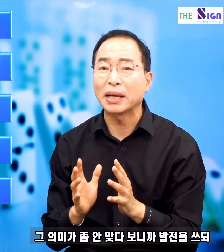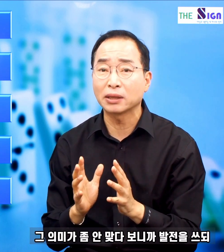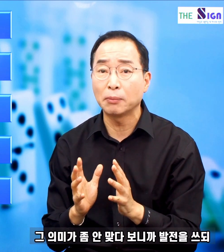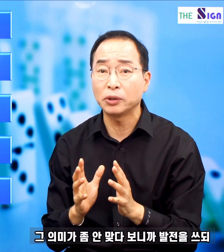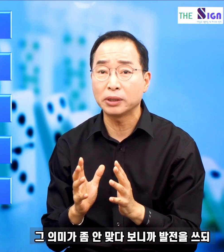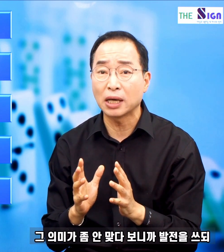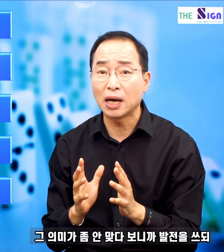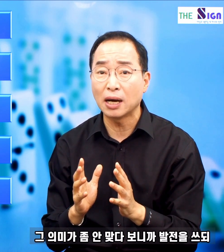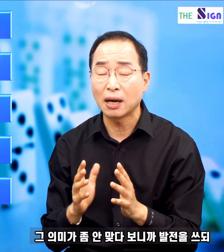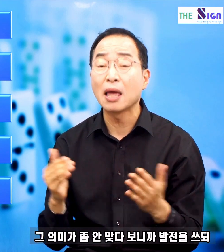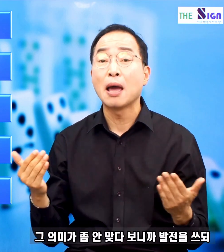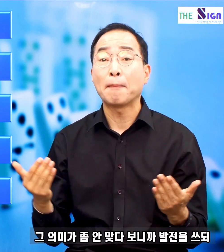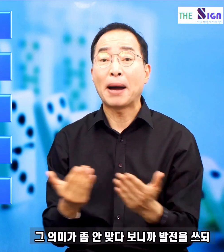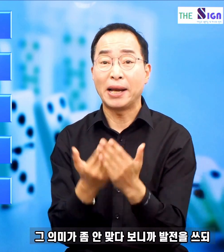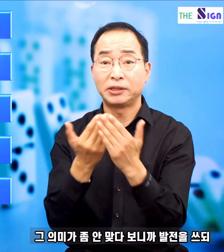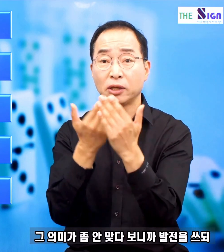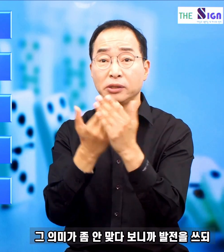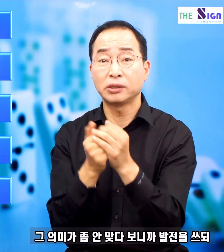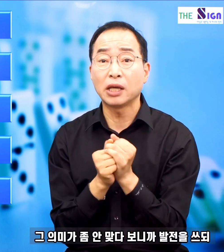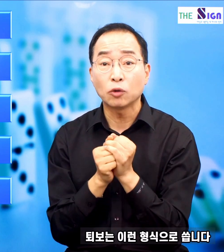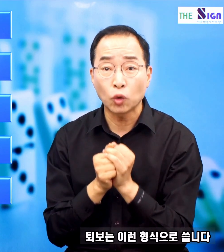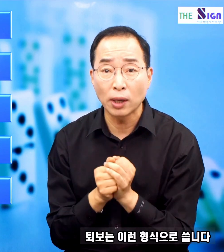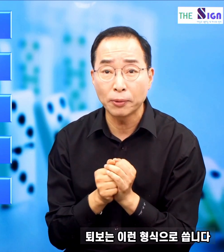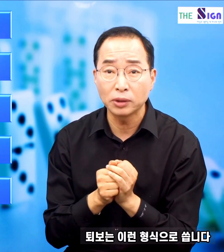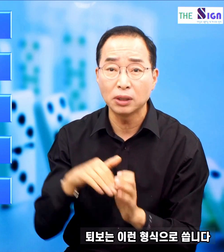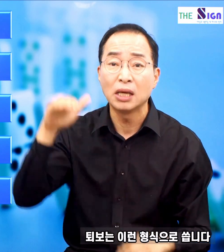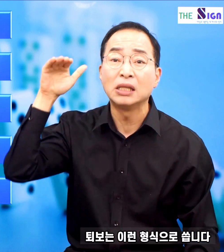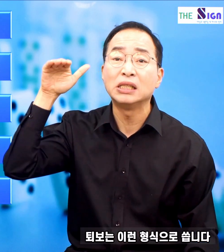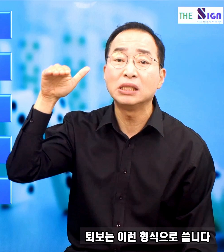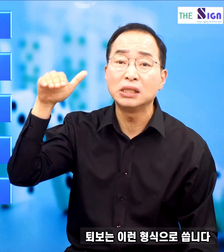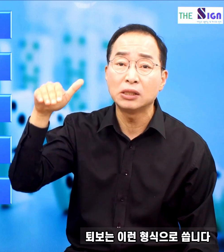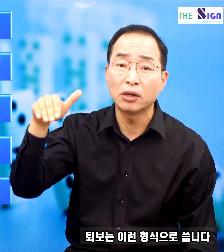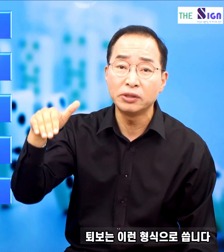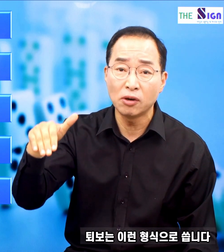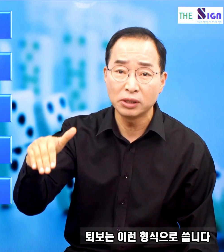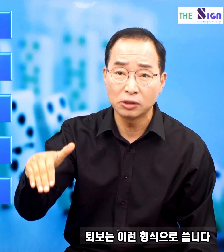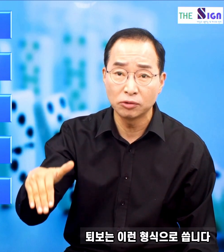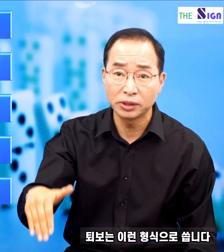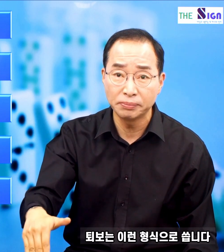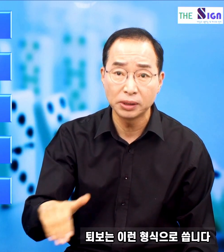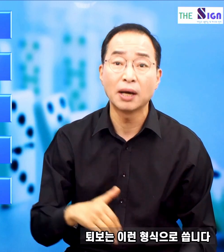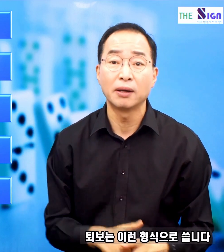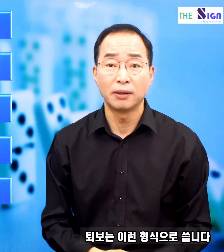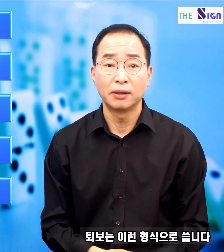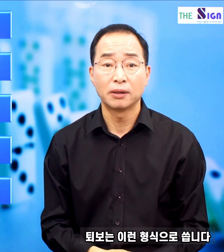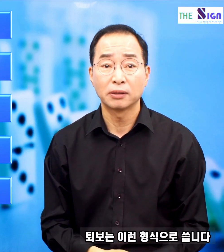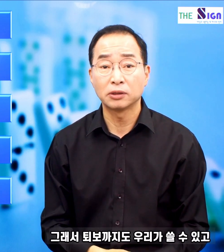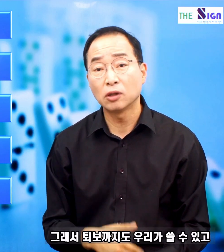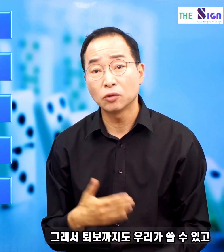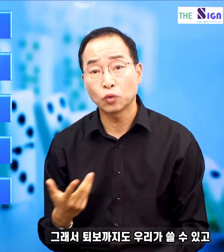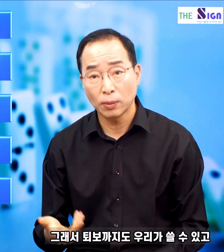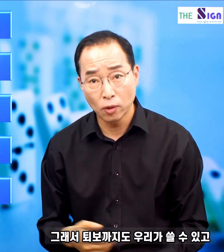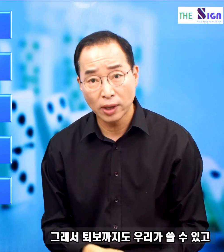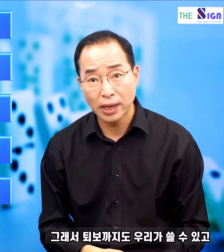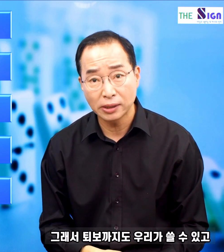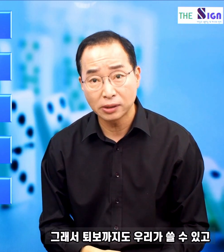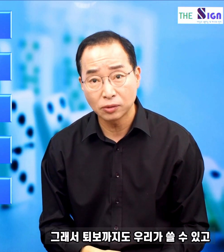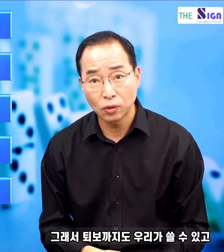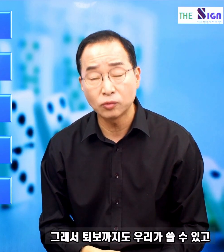맞다 보니까 발전을 쓸 때 퇴보는 이런 형식으로 씁니다. 그래서 퇴보까지도 우리가